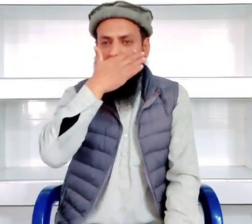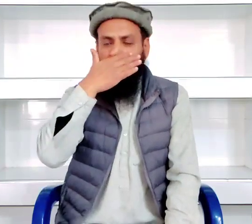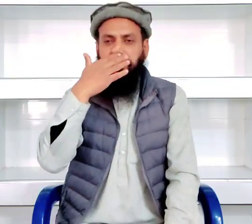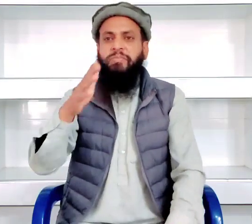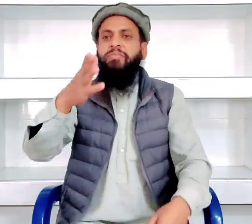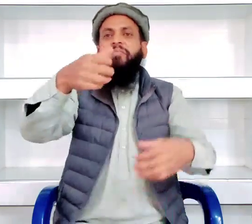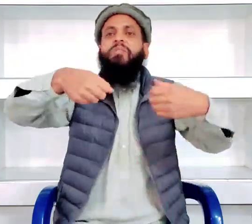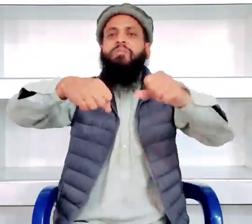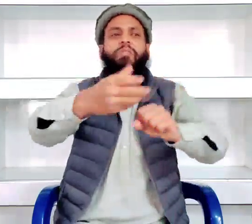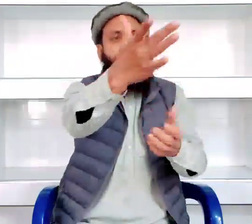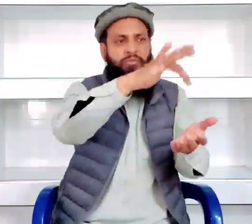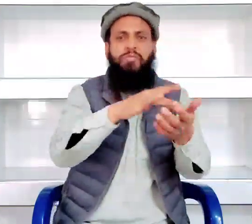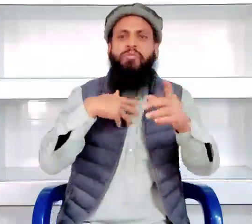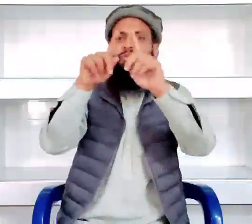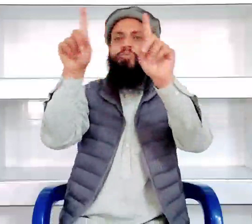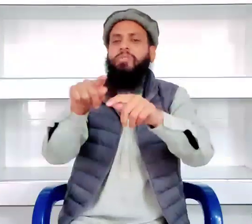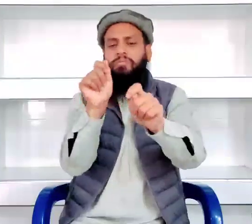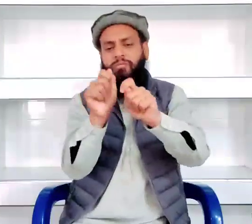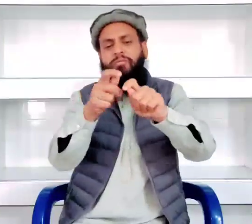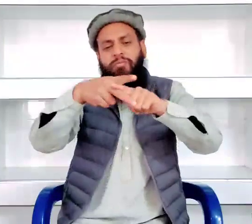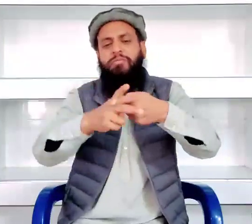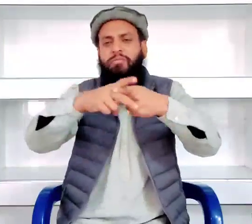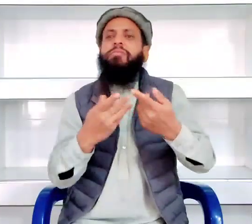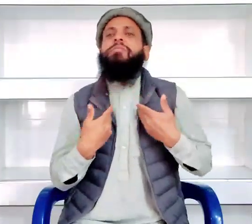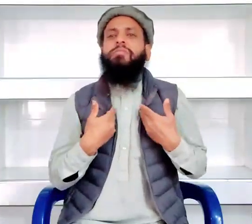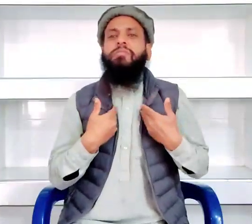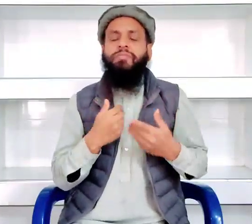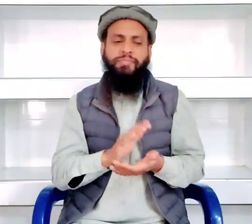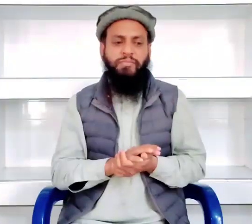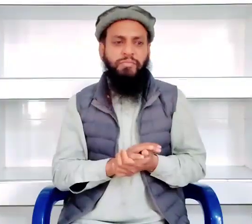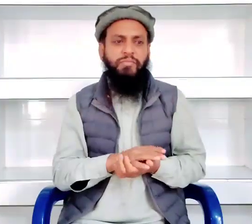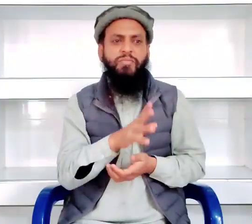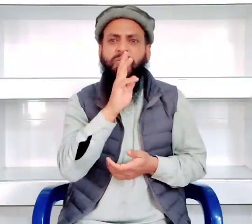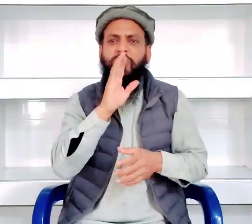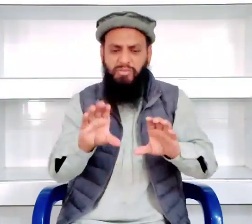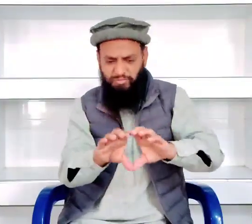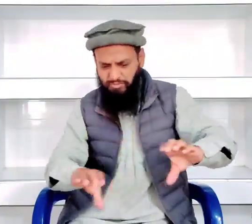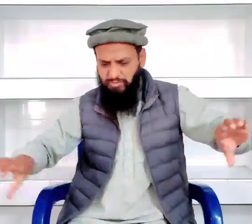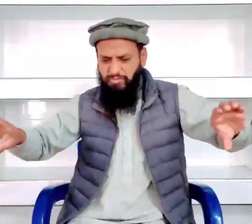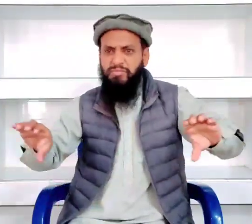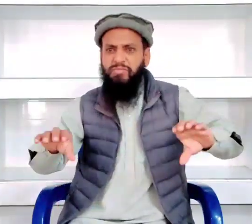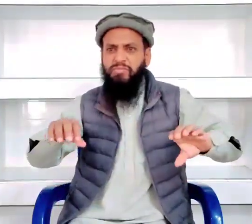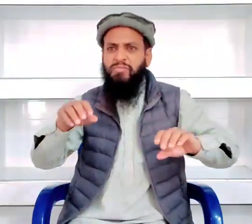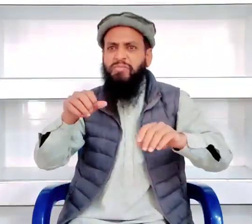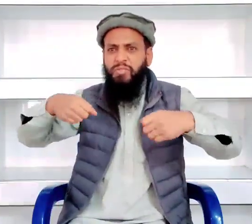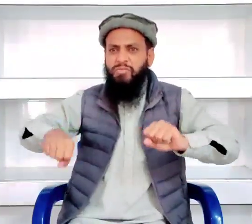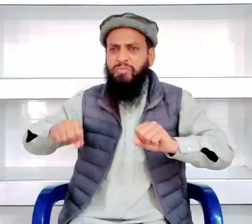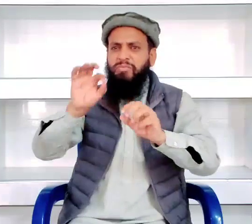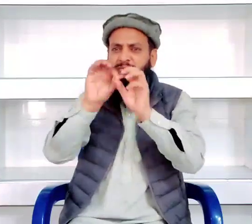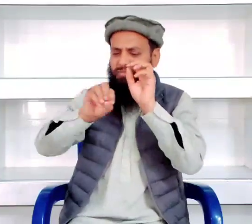وسلم نے منع فرمایا قال رسول اللہ صلی اللہ علیہ وسلم ولا بیع ما لیس عندک